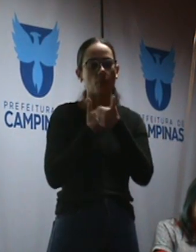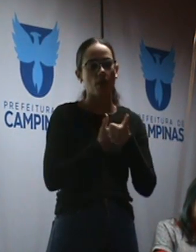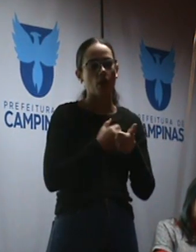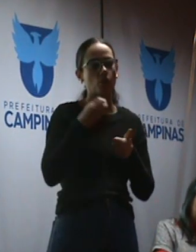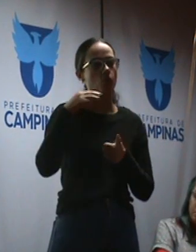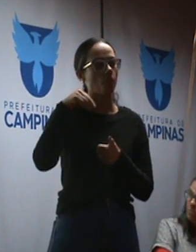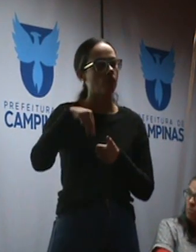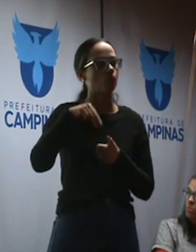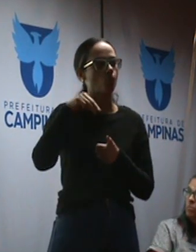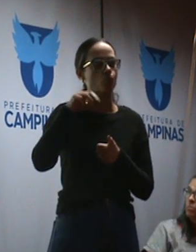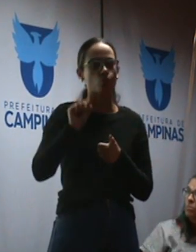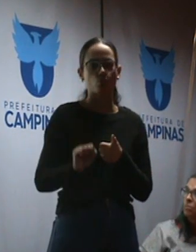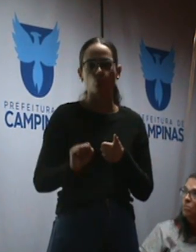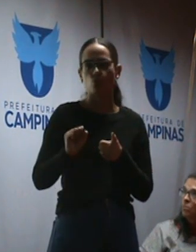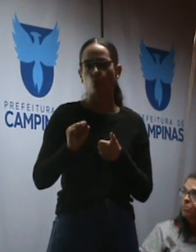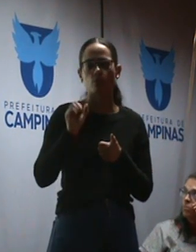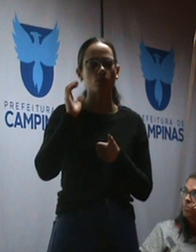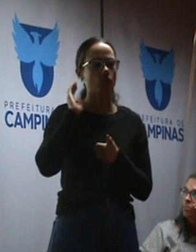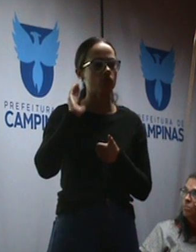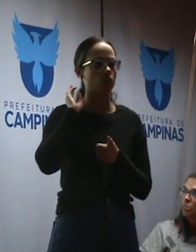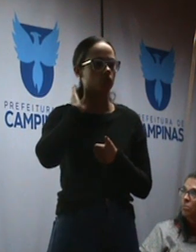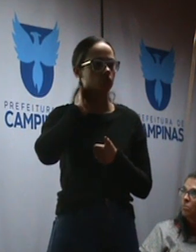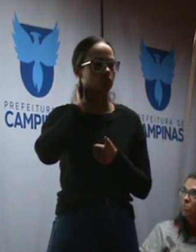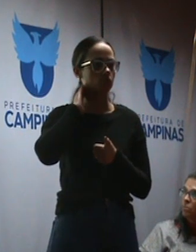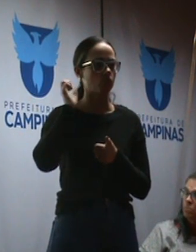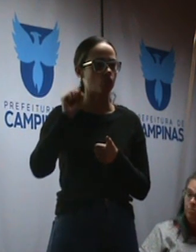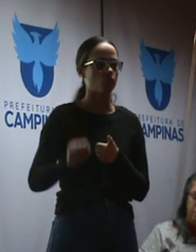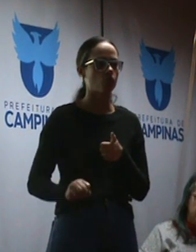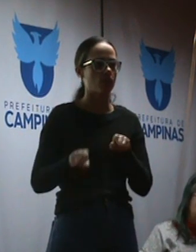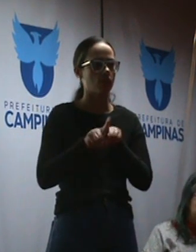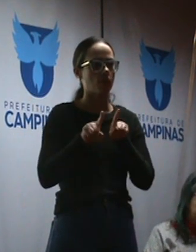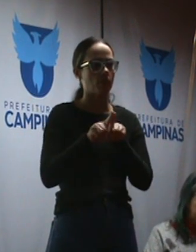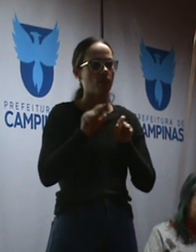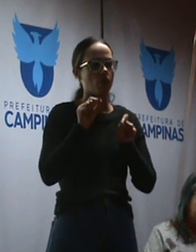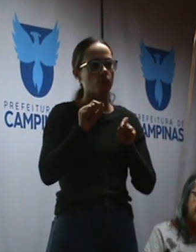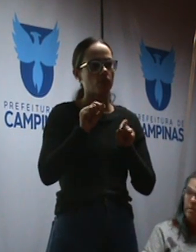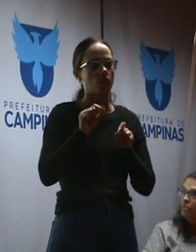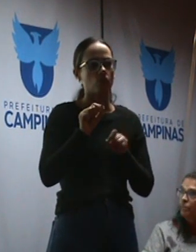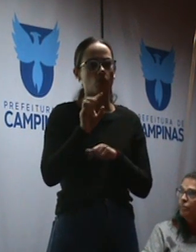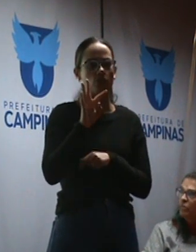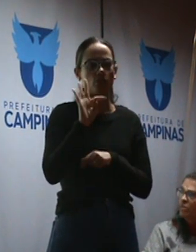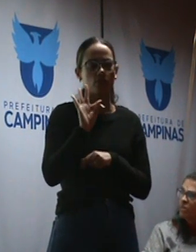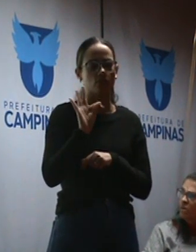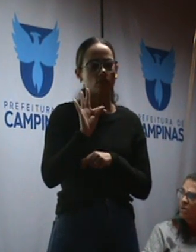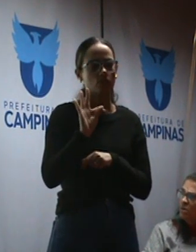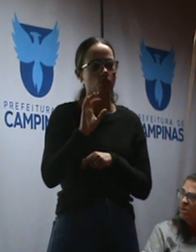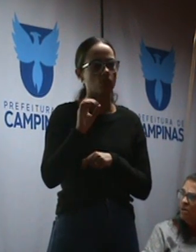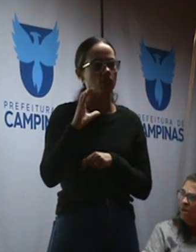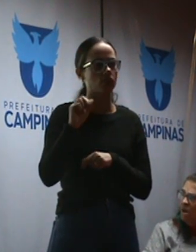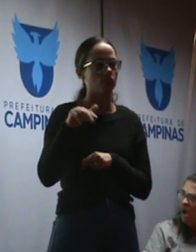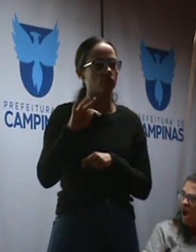do Sul, Minas Gerais, Tocantins, Espírito Santo, com concentração maior de casos.